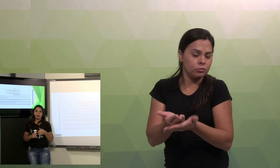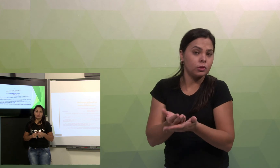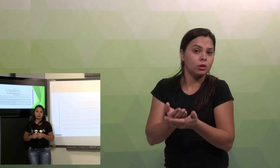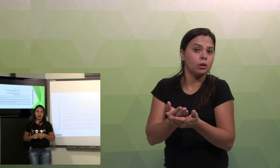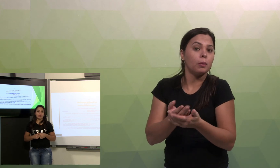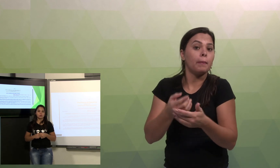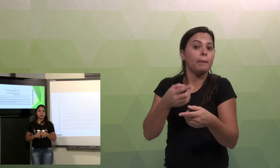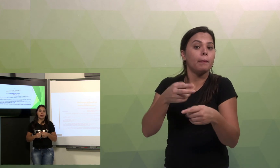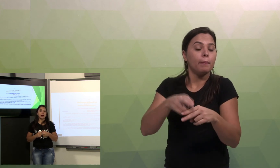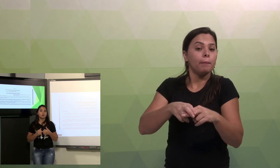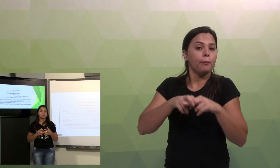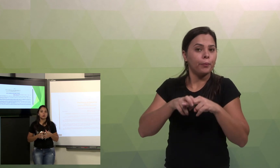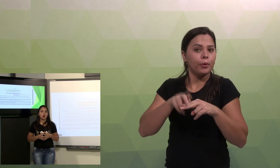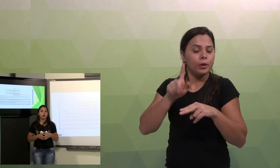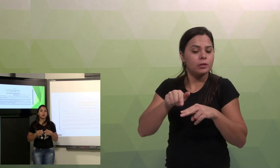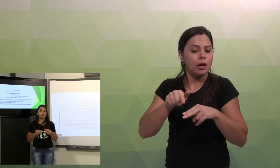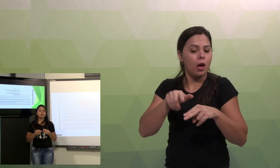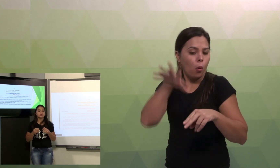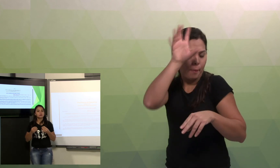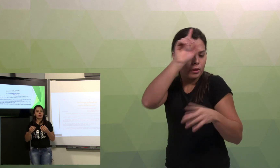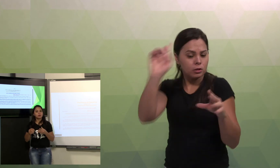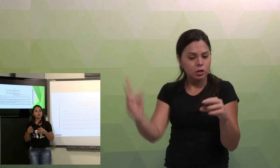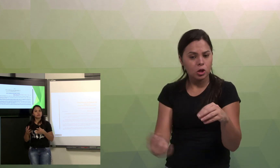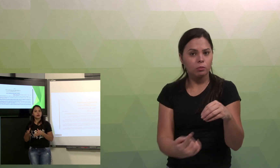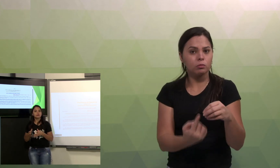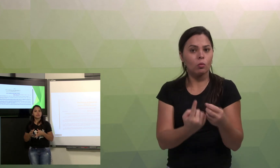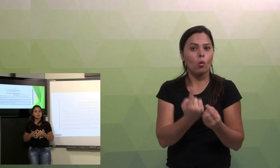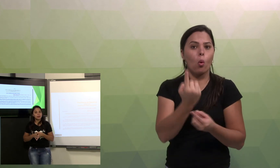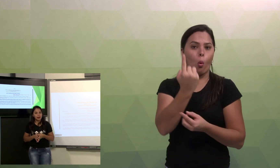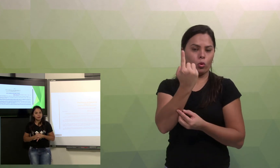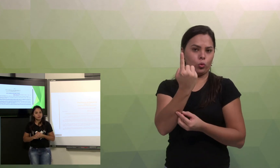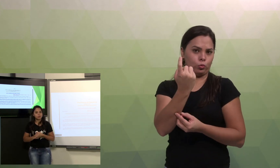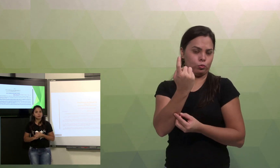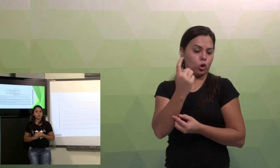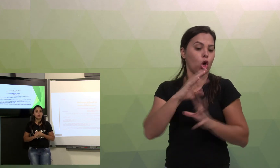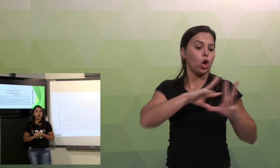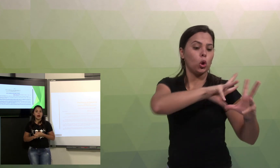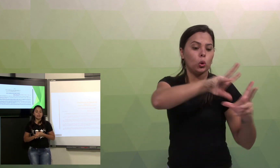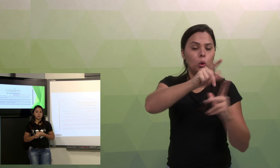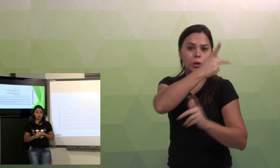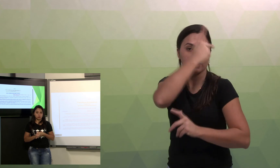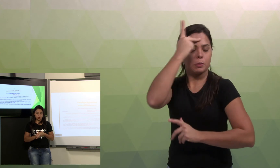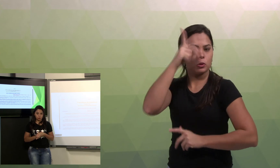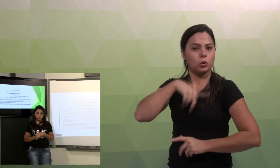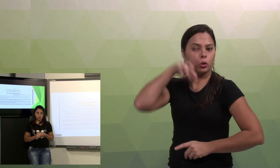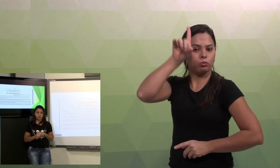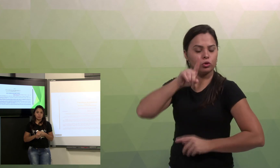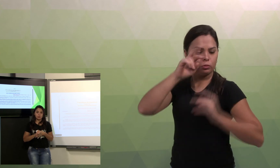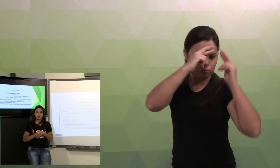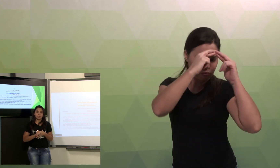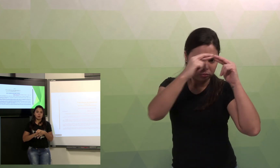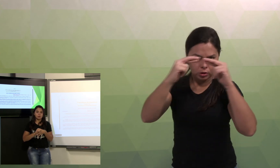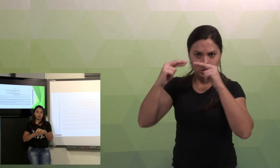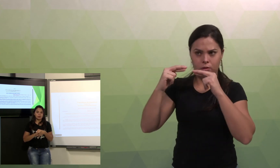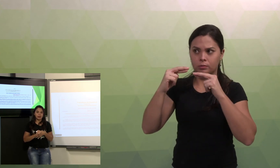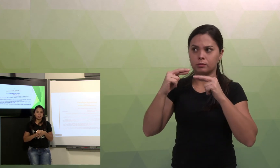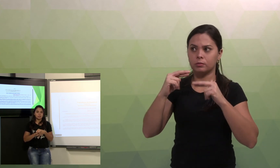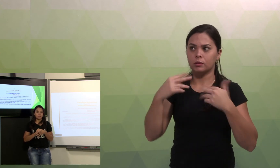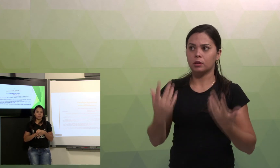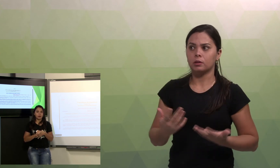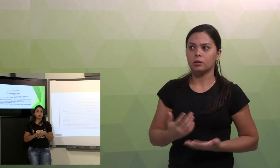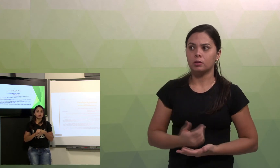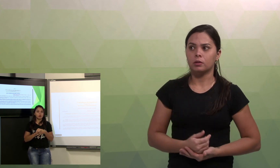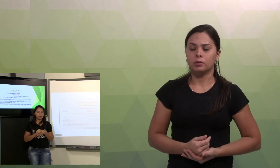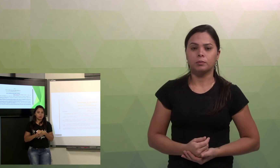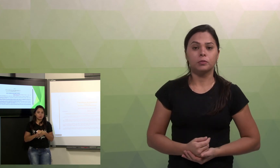assim, o aprendizado será um só e todos terão seus direitos respeitados. As pessoas surdas têm as mesmas possibilidades